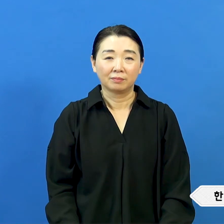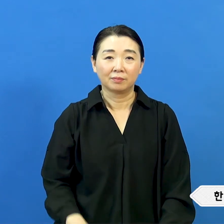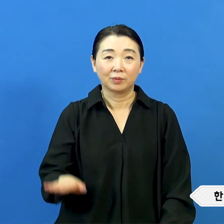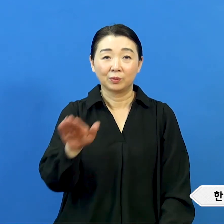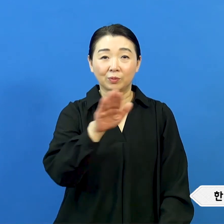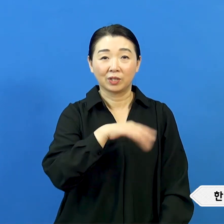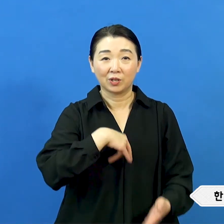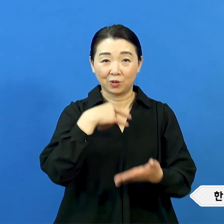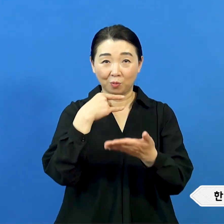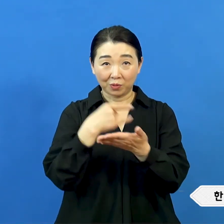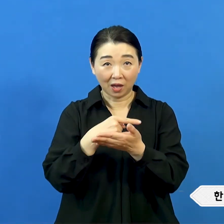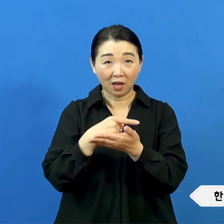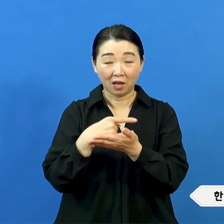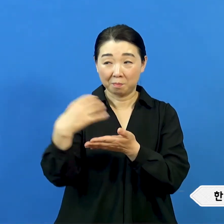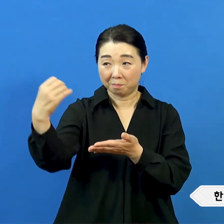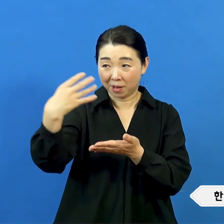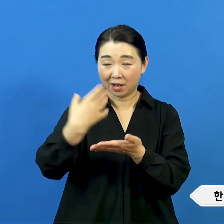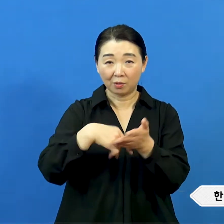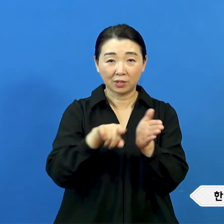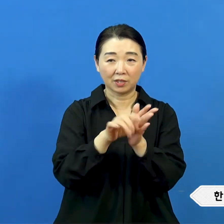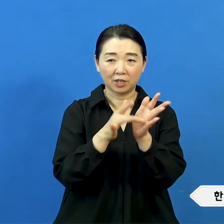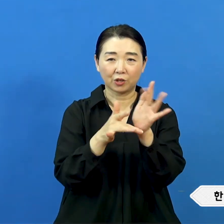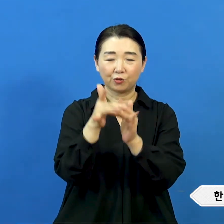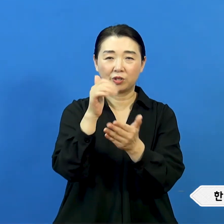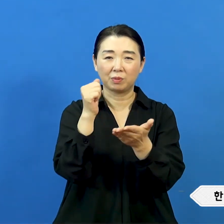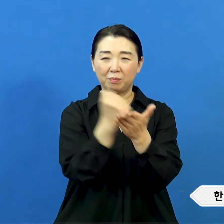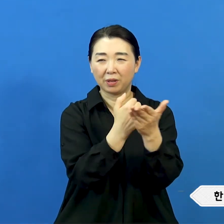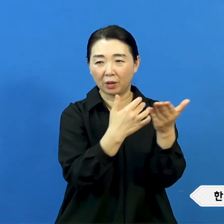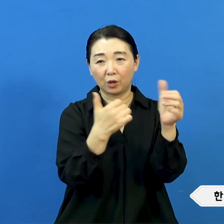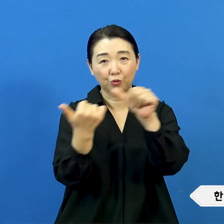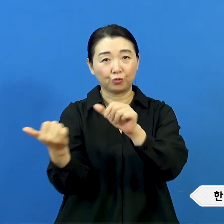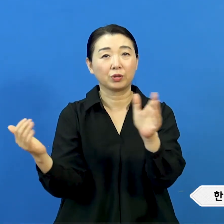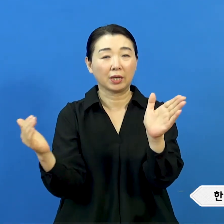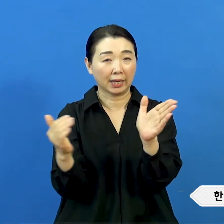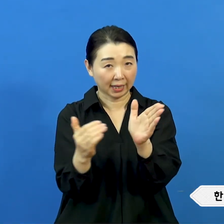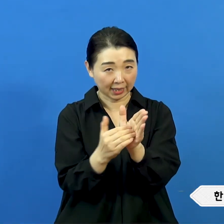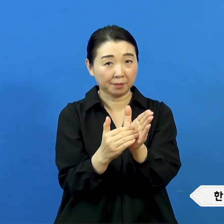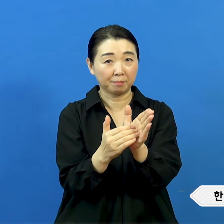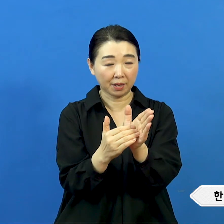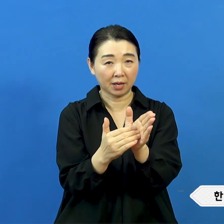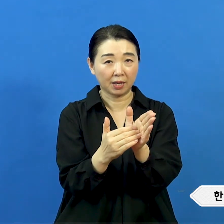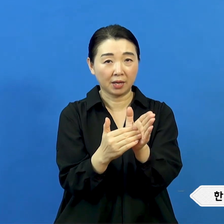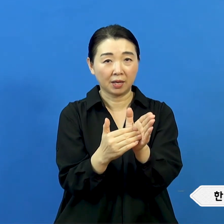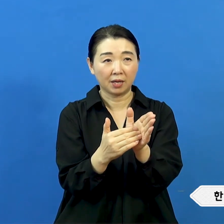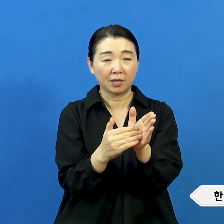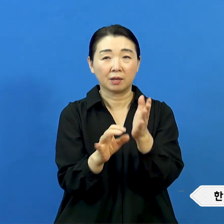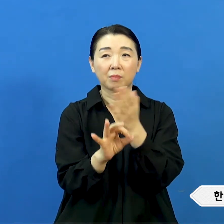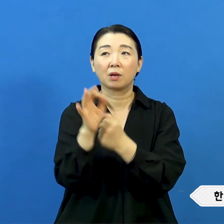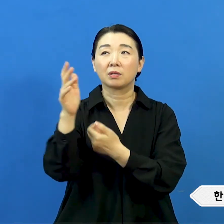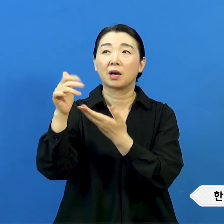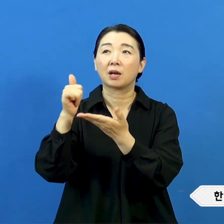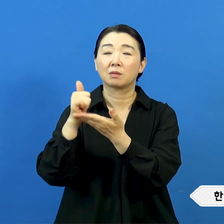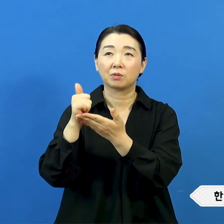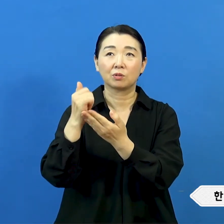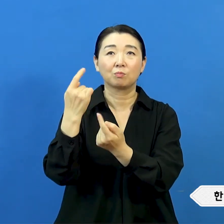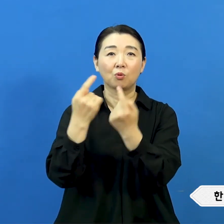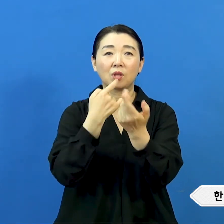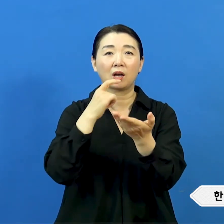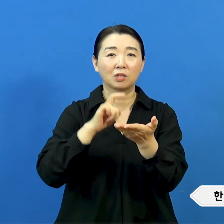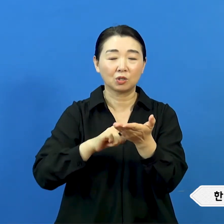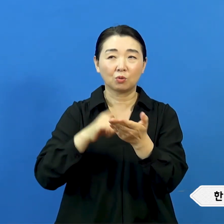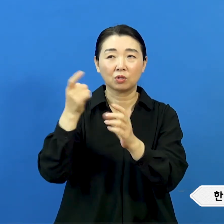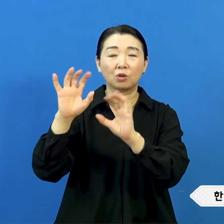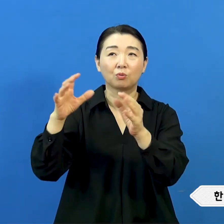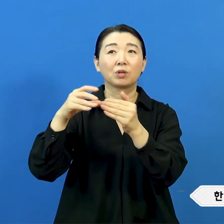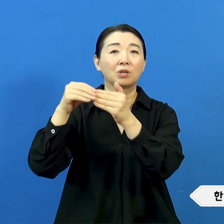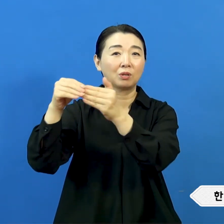우리를 의롭다고 하기 위해서 예수님이 피 흘려 죽으시기까지 했는데, 그렇다면 그 하나님이 그보다 훨씬 쉬운